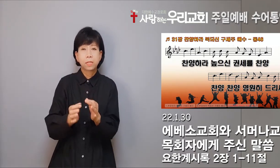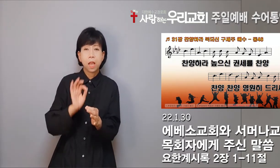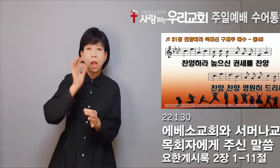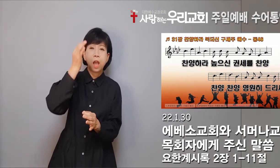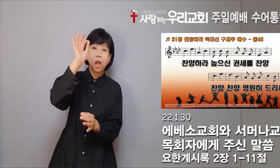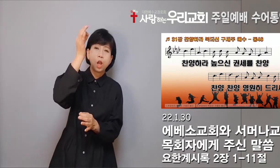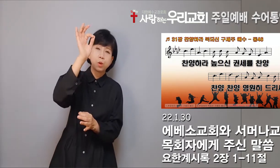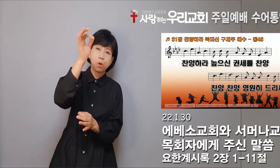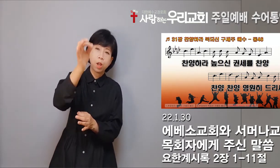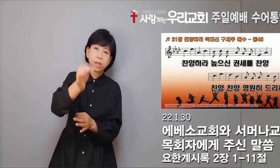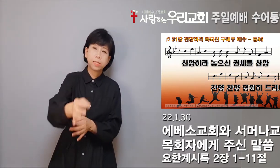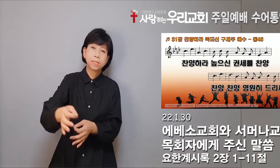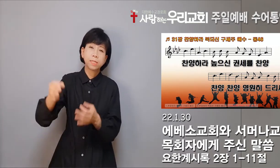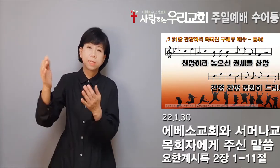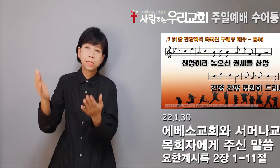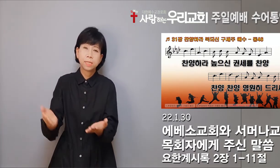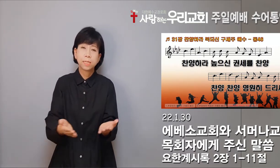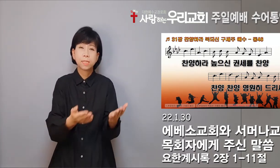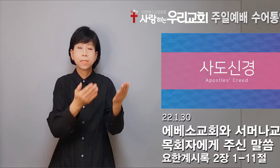영원히